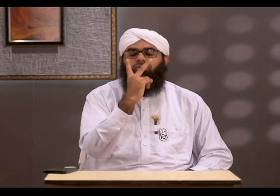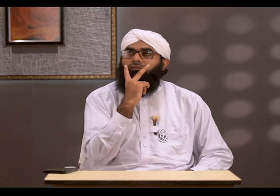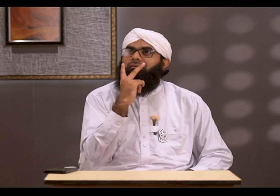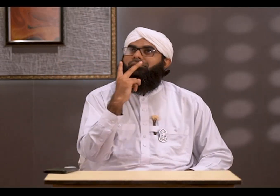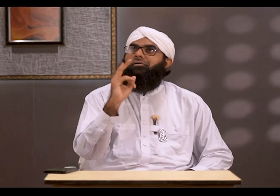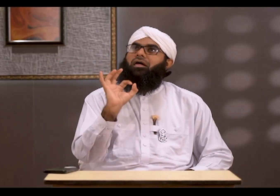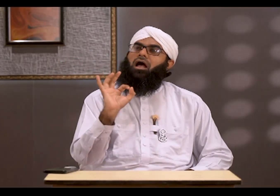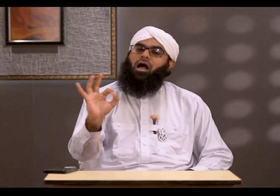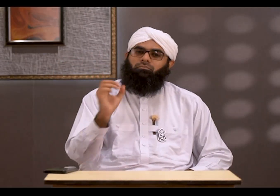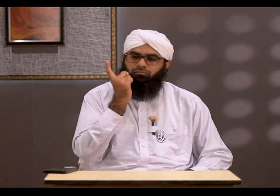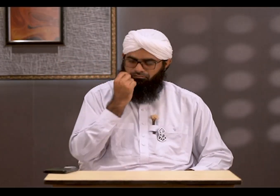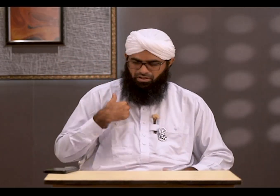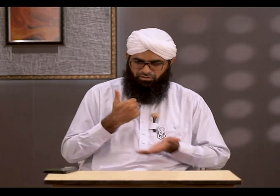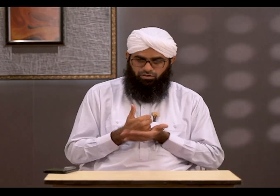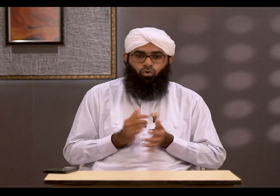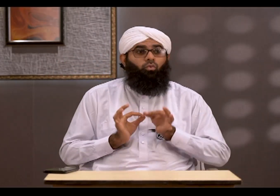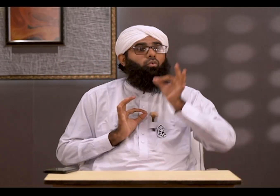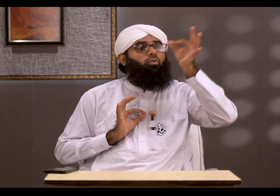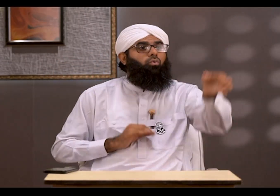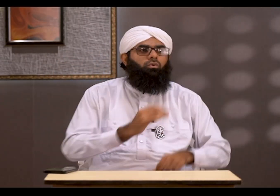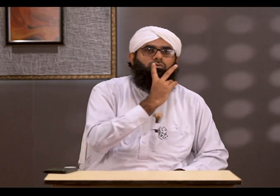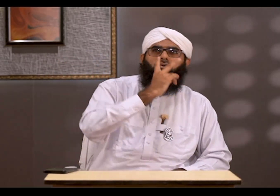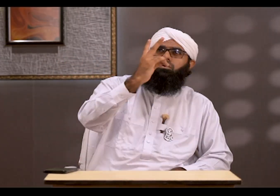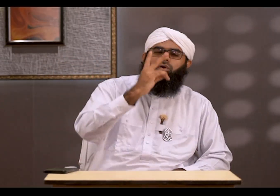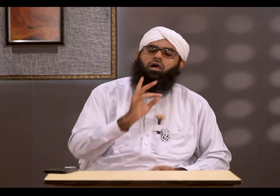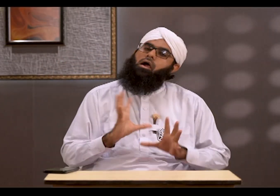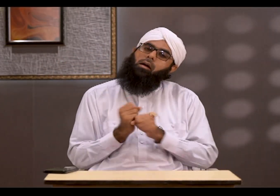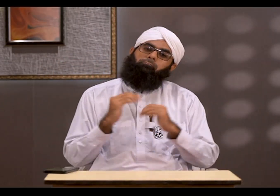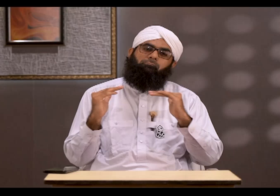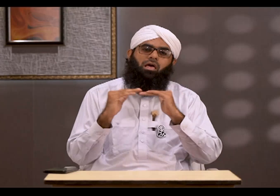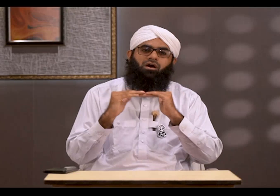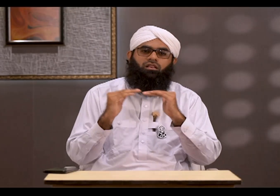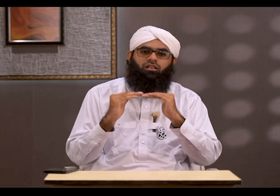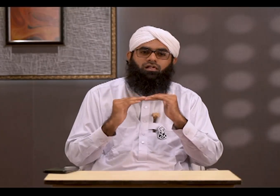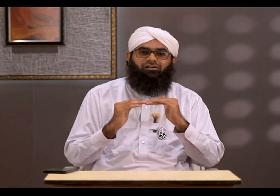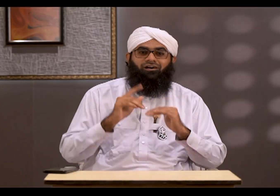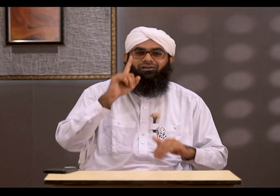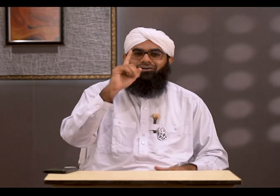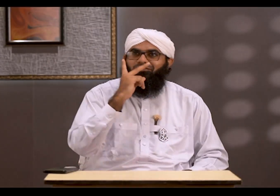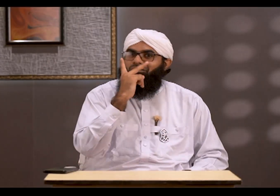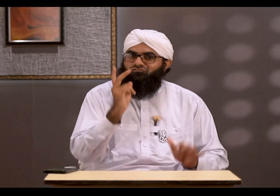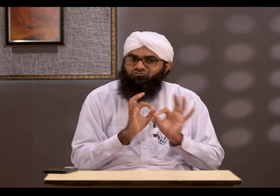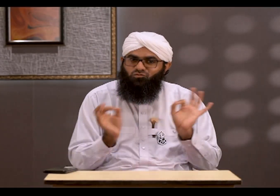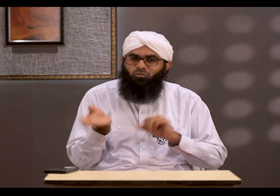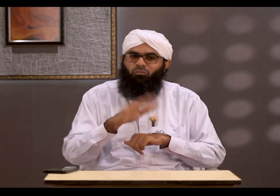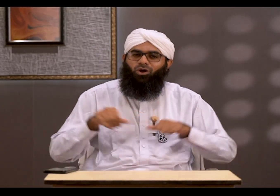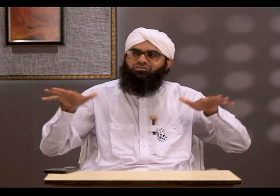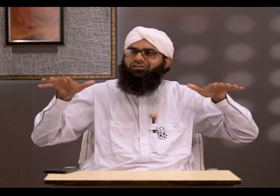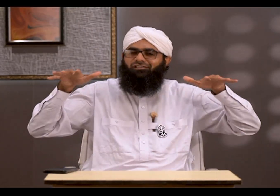کہ ایک کا دیکھنا دوسرے کے لیے رکاوٹ نہیں۔ اللہ پاک کے دیدار کے بعد بادل چھائے گا اور ان پر ایسی خوشبو برسائے گا کہ اس